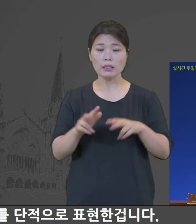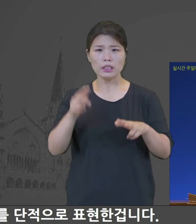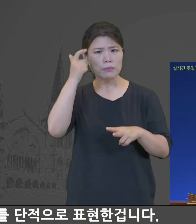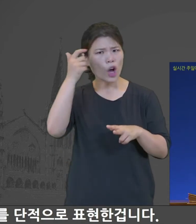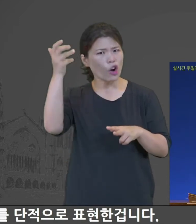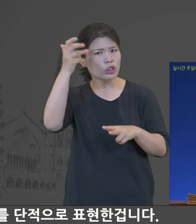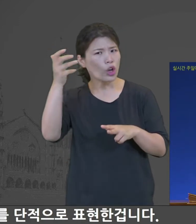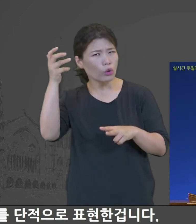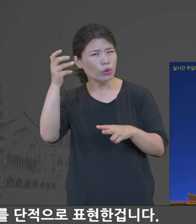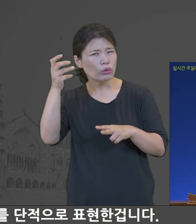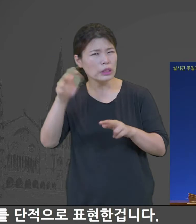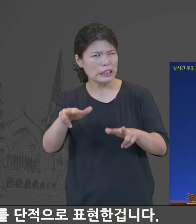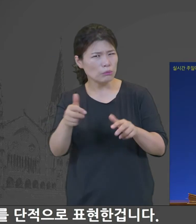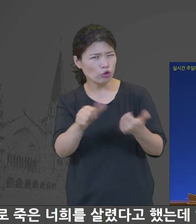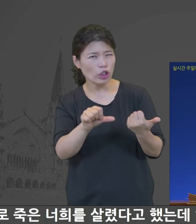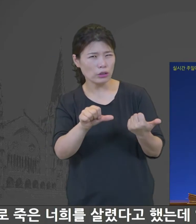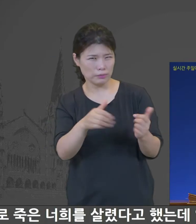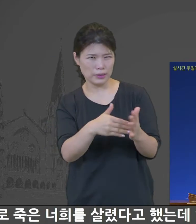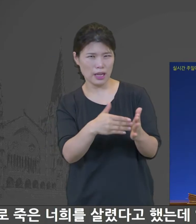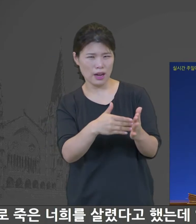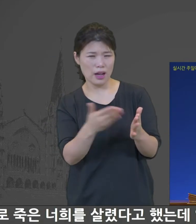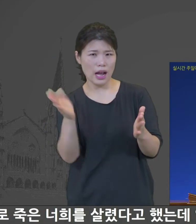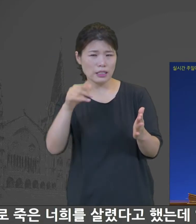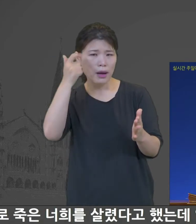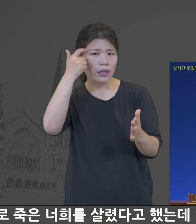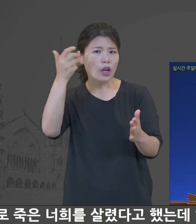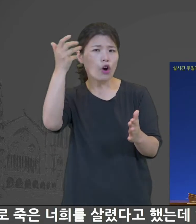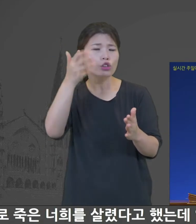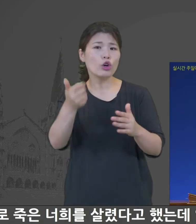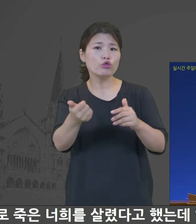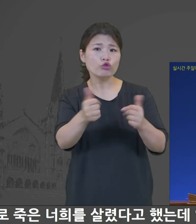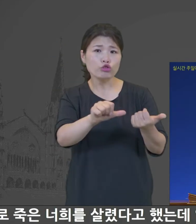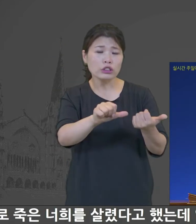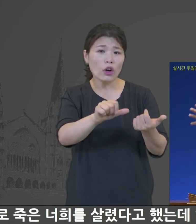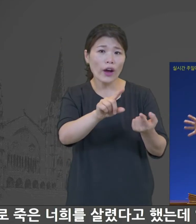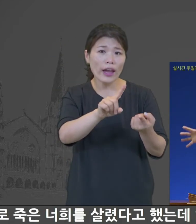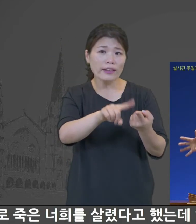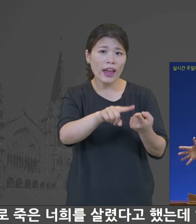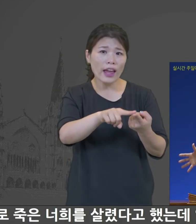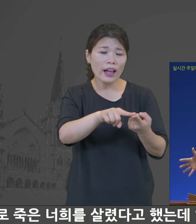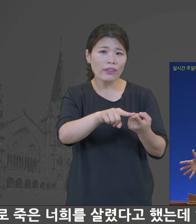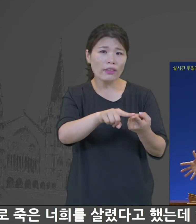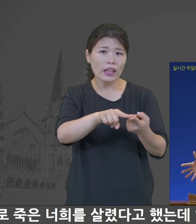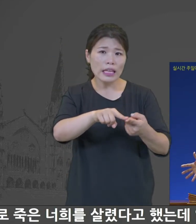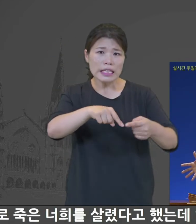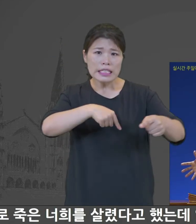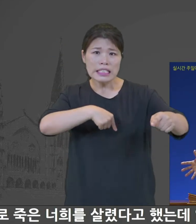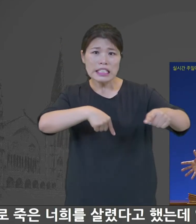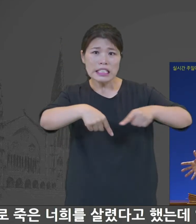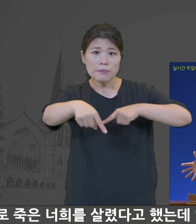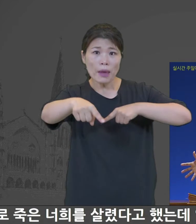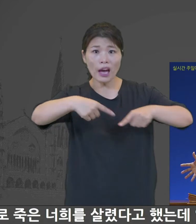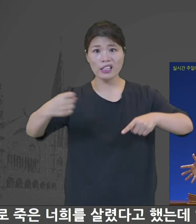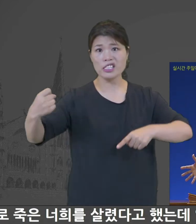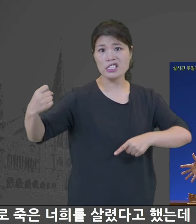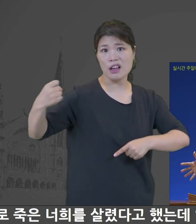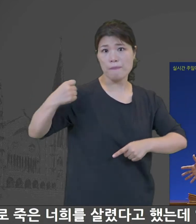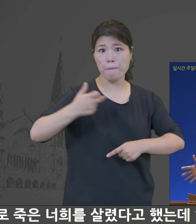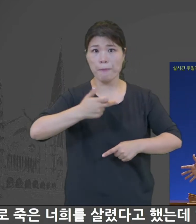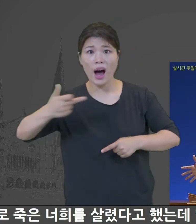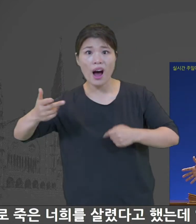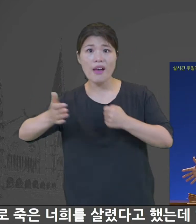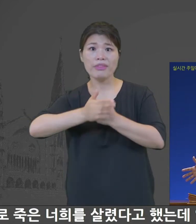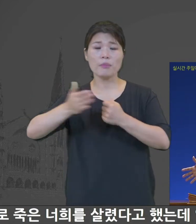영적으로 죽어 있는데, 영적으로 죽어 있는 것을 지배하는 세력이 엄청나게 강한 세력이기 때문에 그 세력을